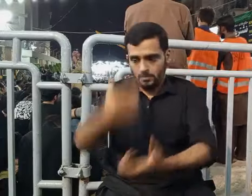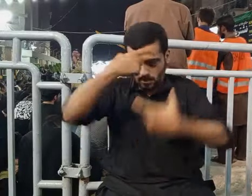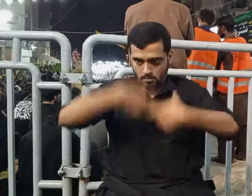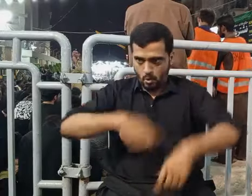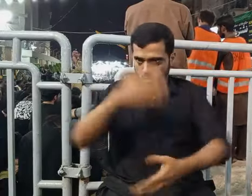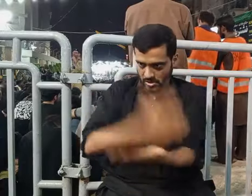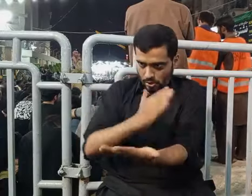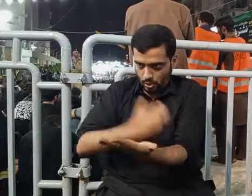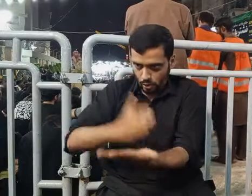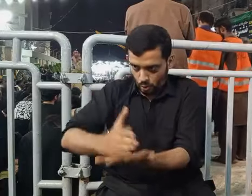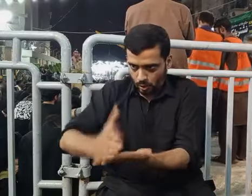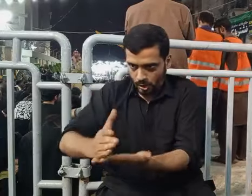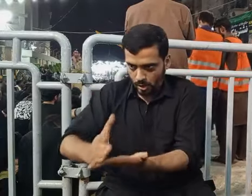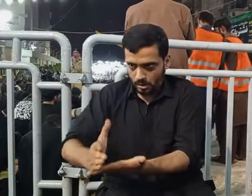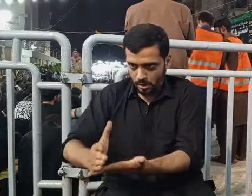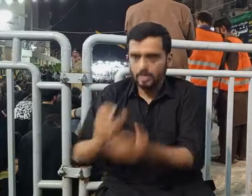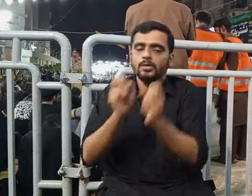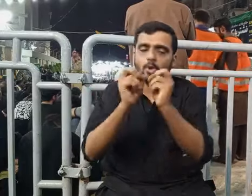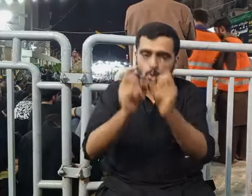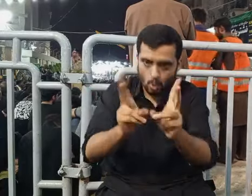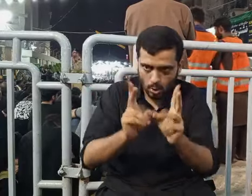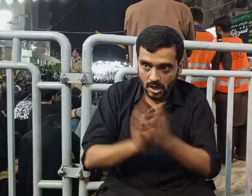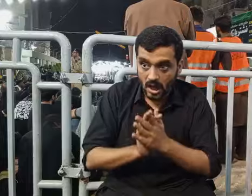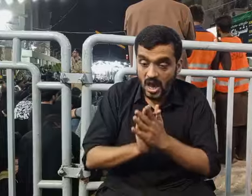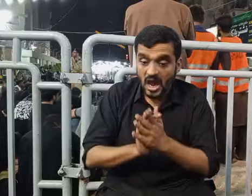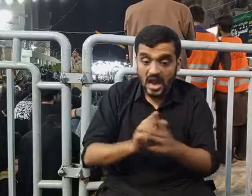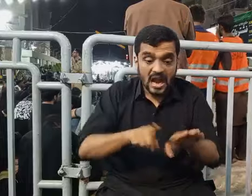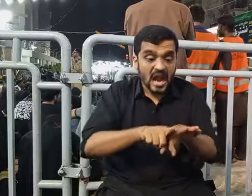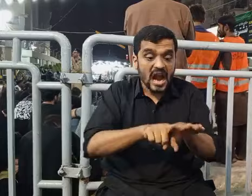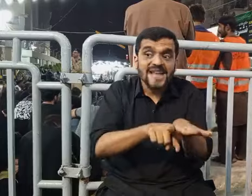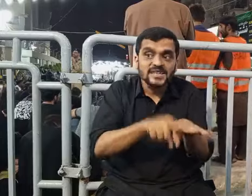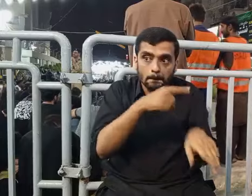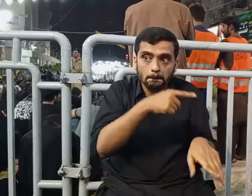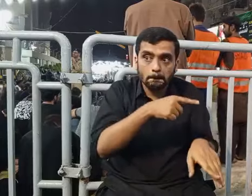قاسم کی صدا آ رہی تھی، چچا آدھے نکلے، چچا